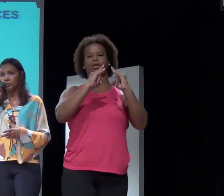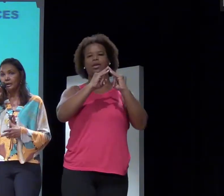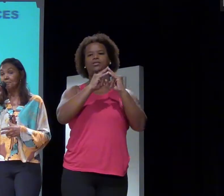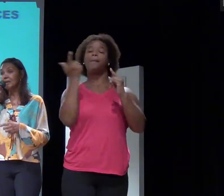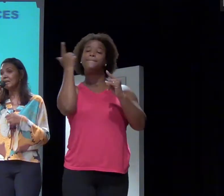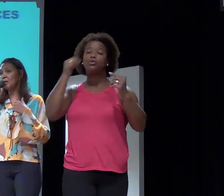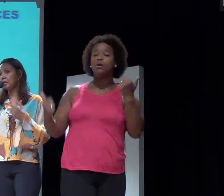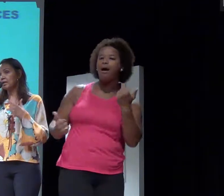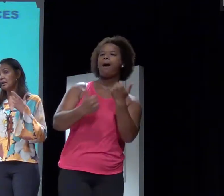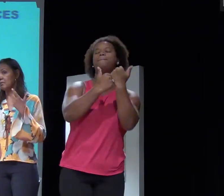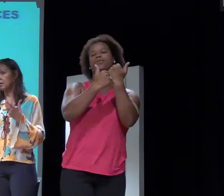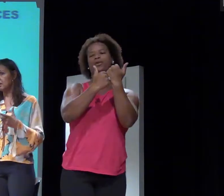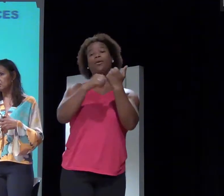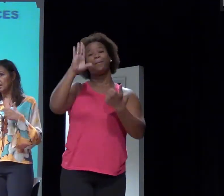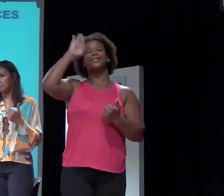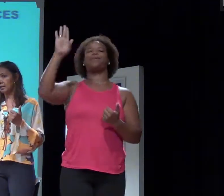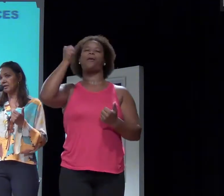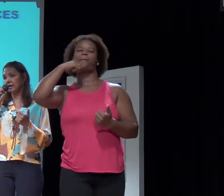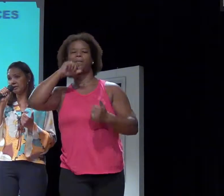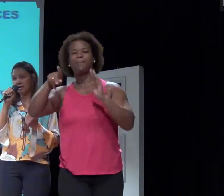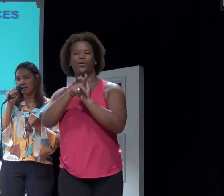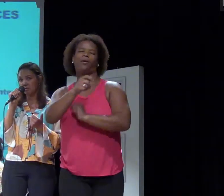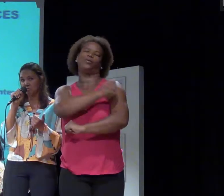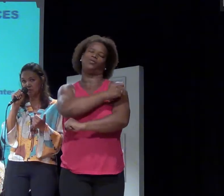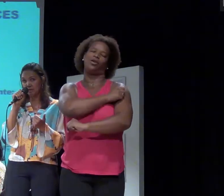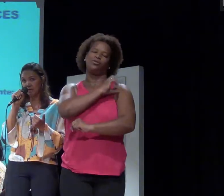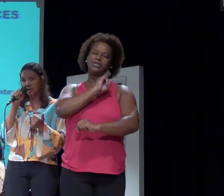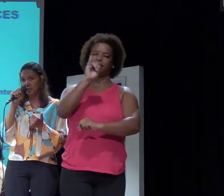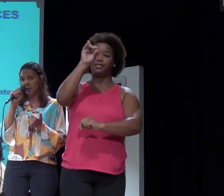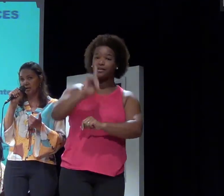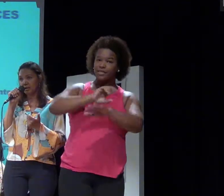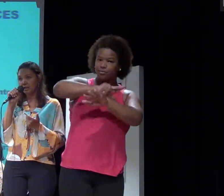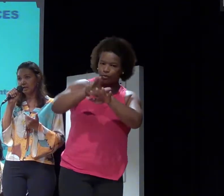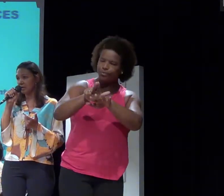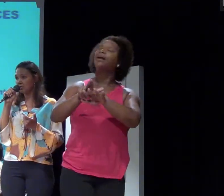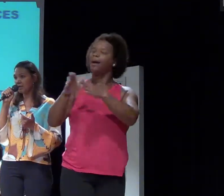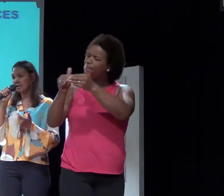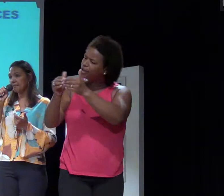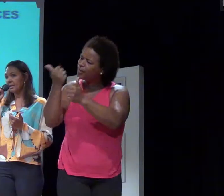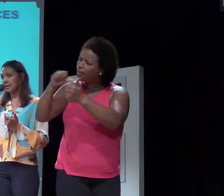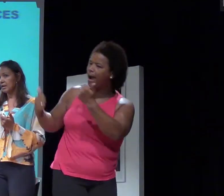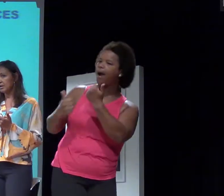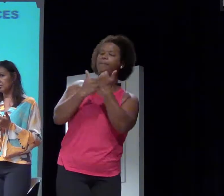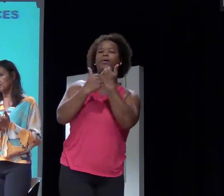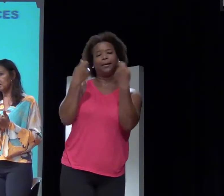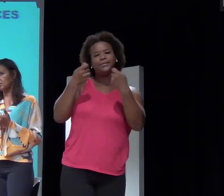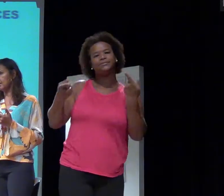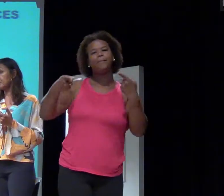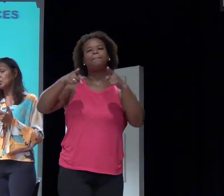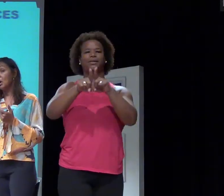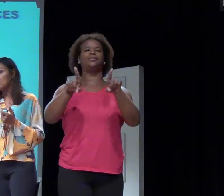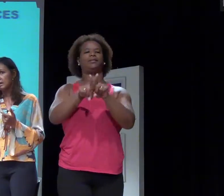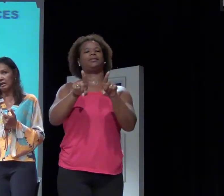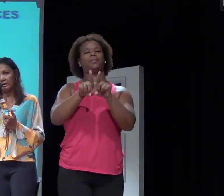apoio muito grande, principalmente às mães dos alunos que têm deficiências múltiplas, porque a gente disse, se não tiver essa parceria, se não tiver essa